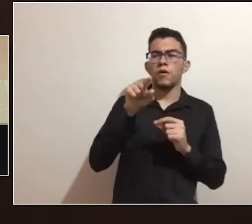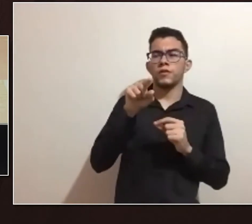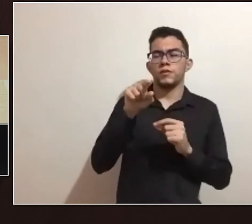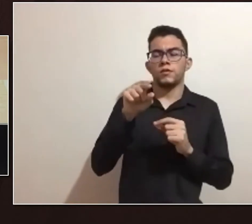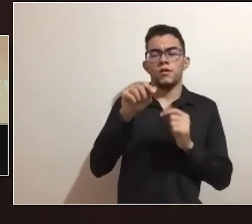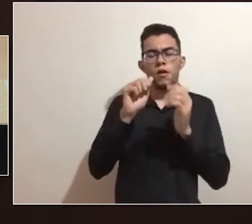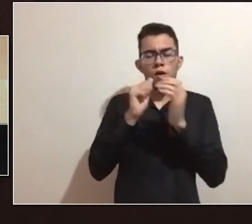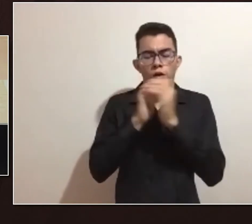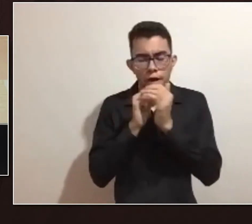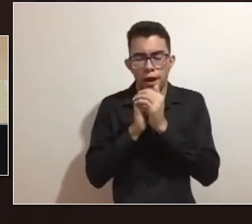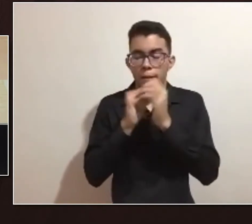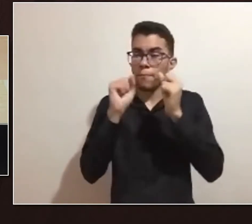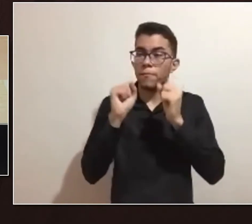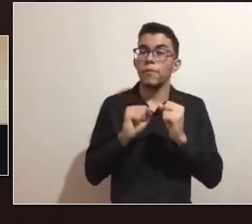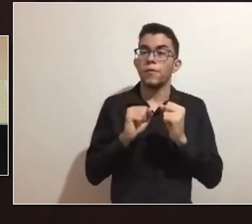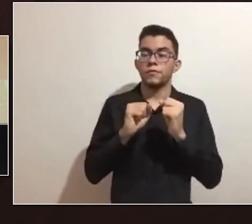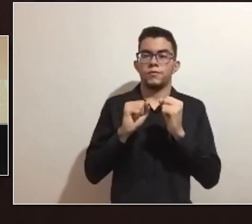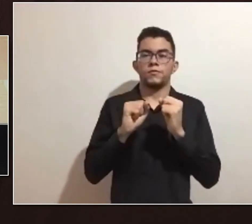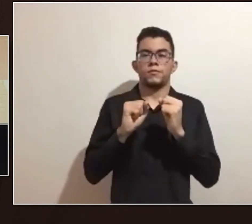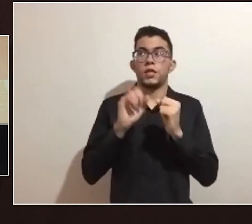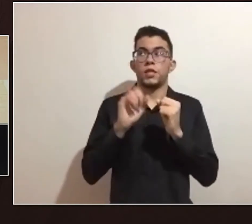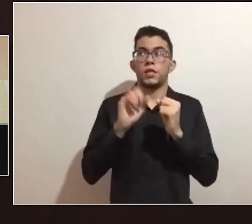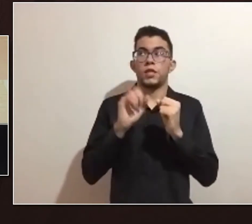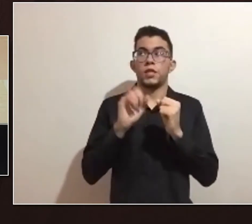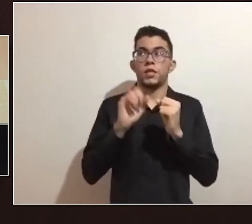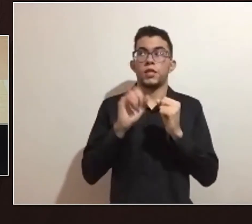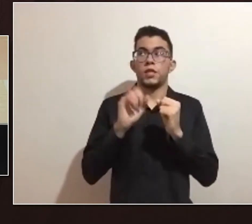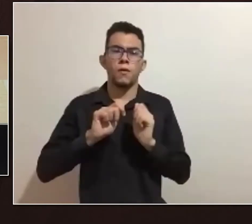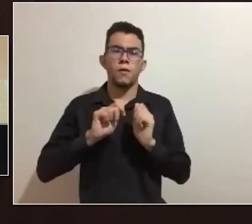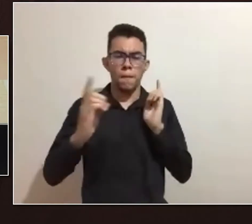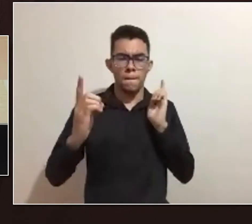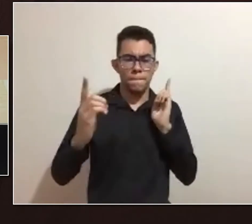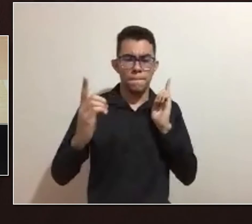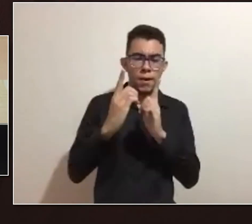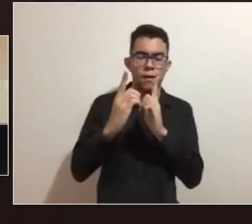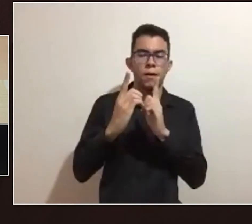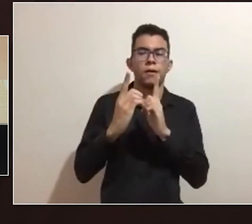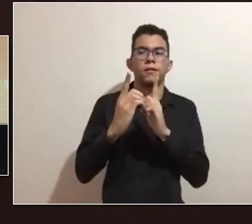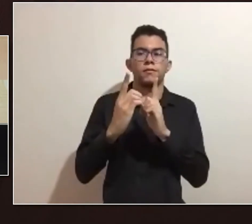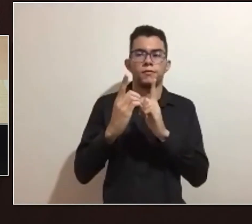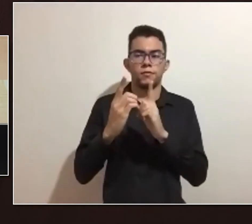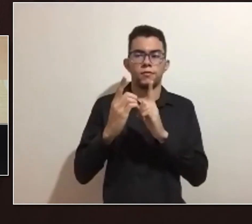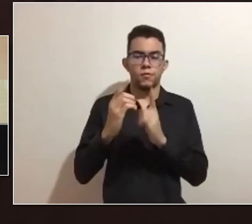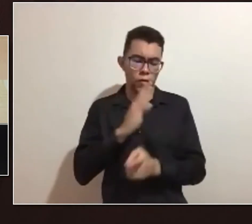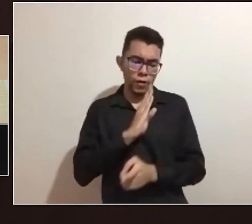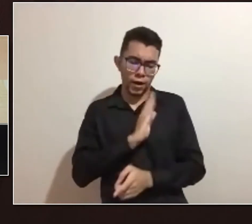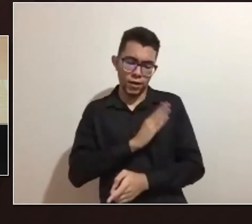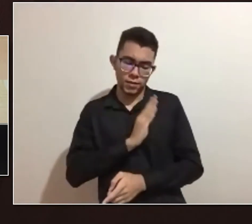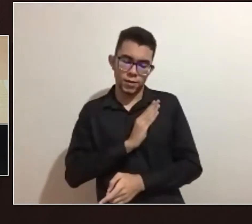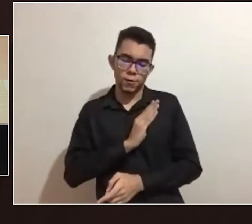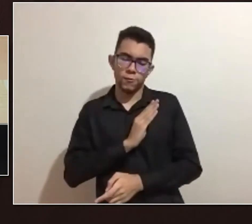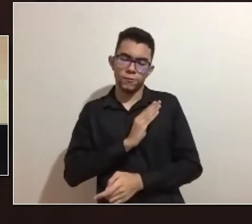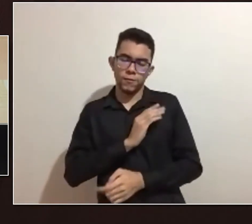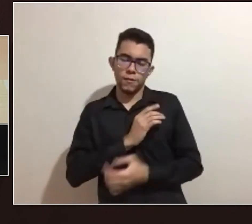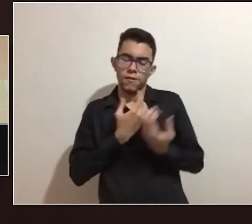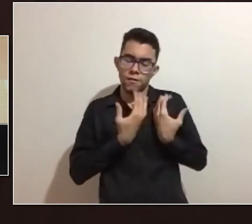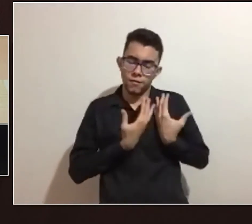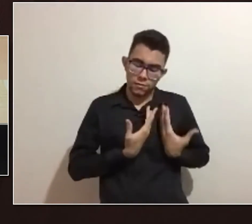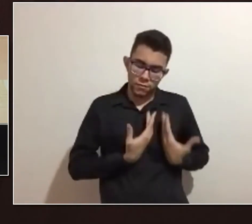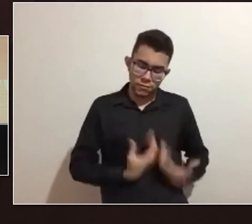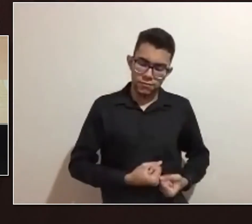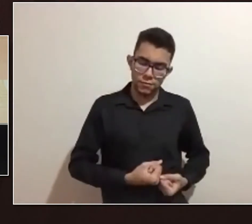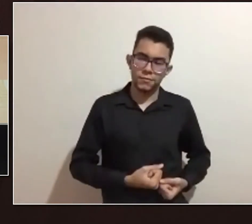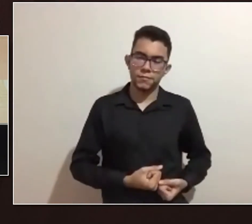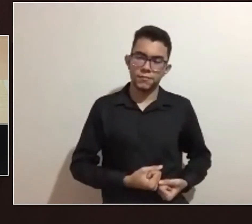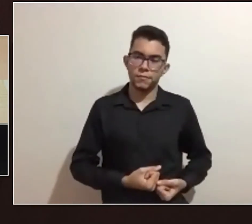Essa abordagem amolece qualquer coração. Se alguém pensa, lá vem o vendedor de livros, aí se